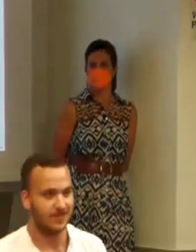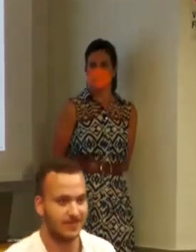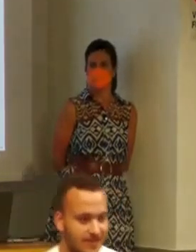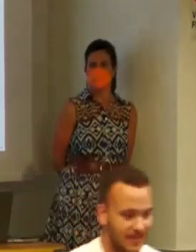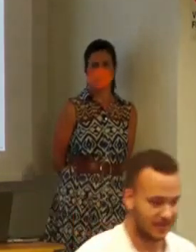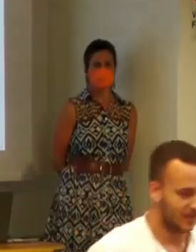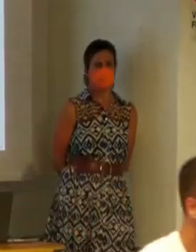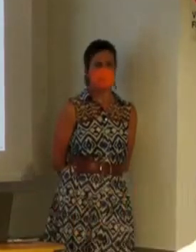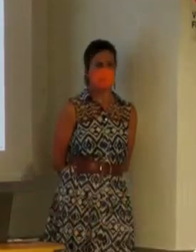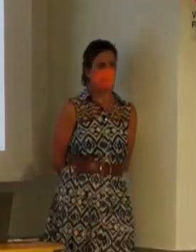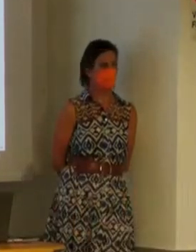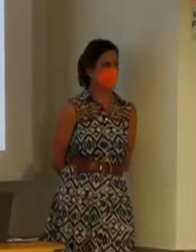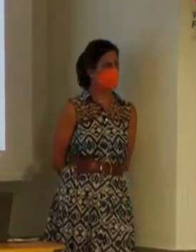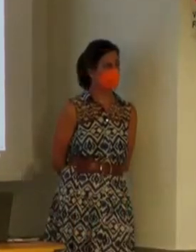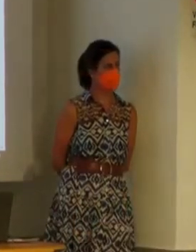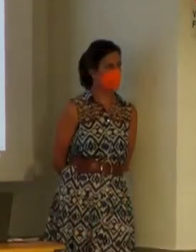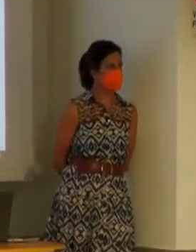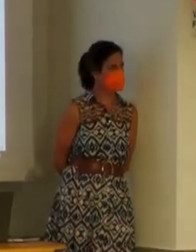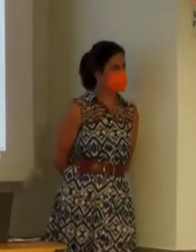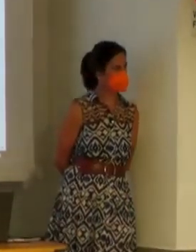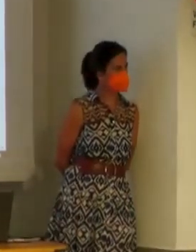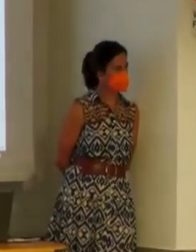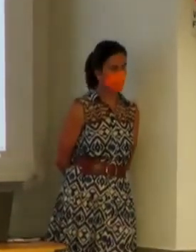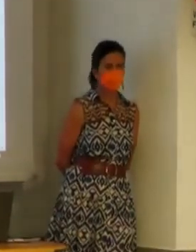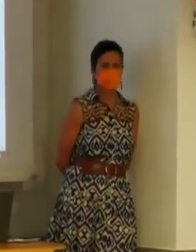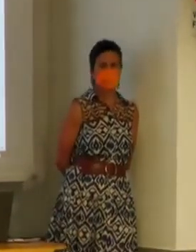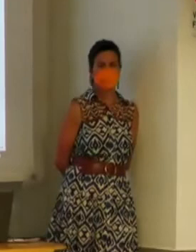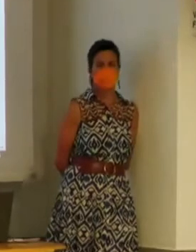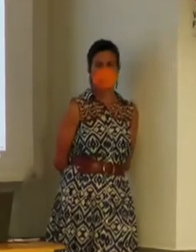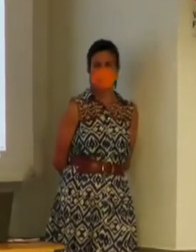Grazie. Altre domande, ragazzi?